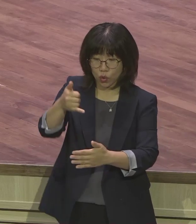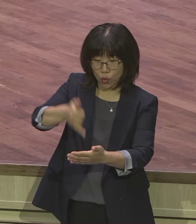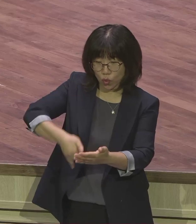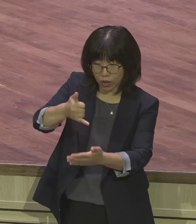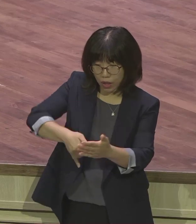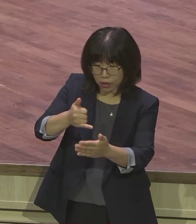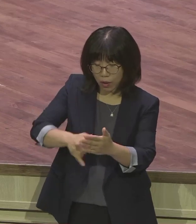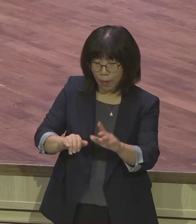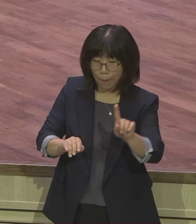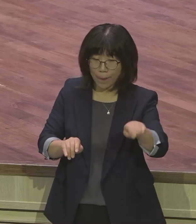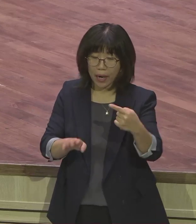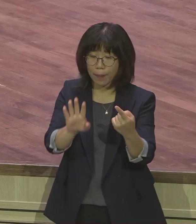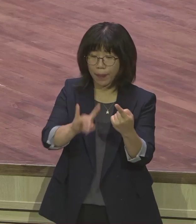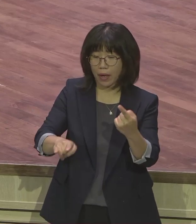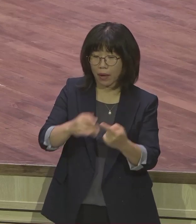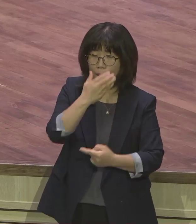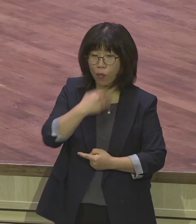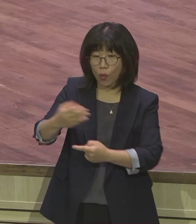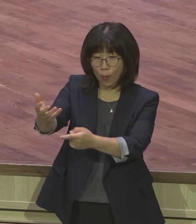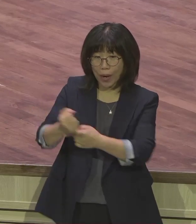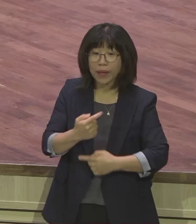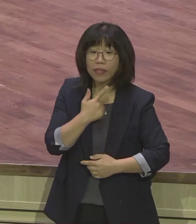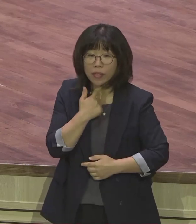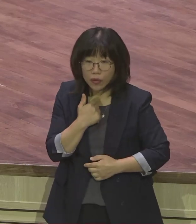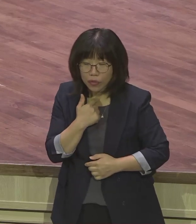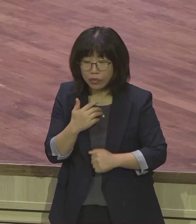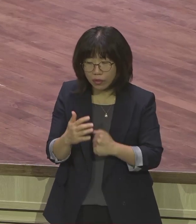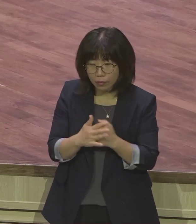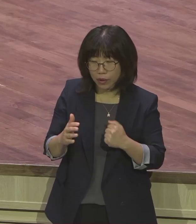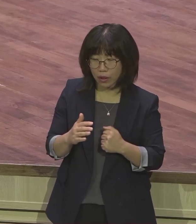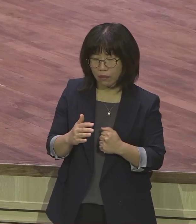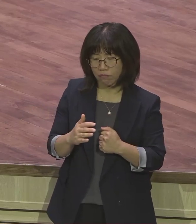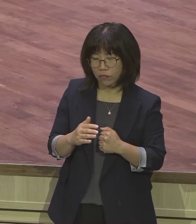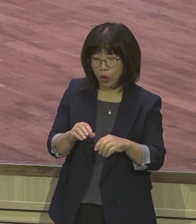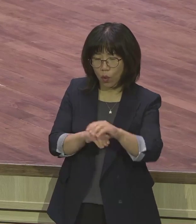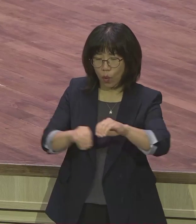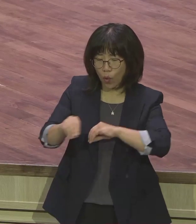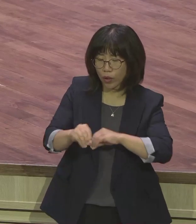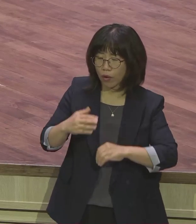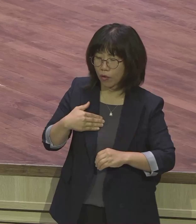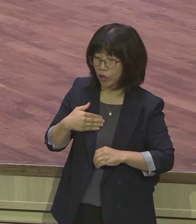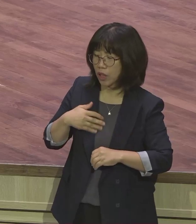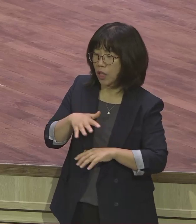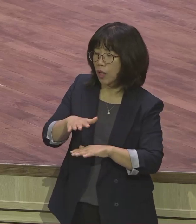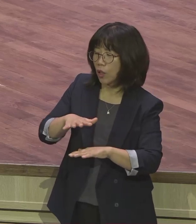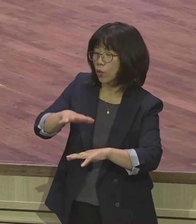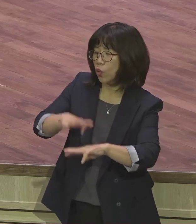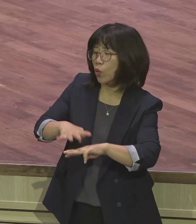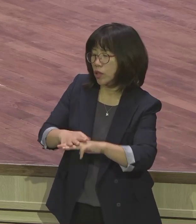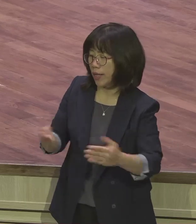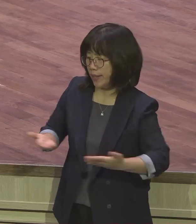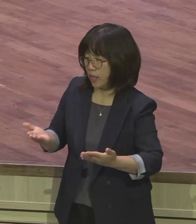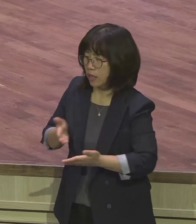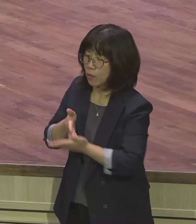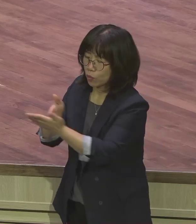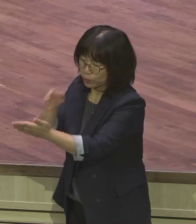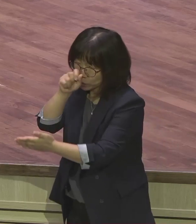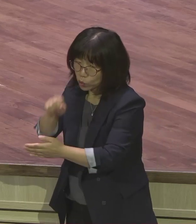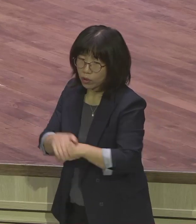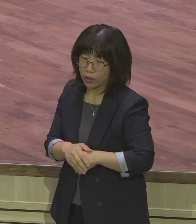굳이 요셉이 바로왕 앞에서 애급사람들이 가정역 사람 취급도 하지 않으면